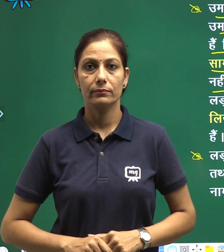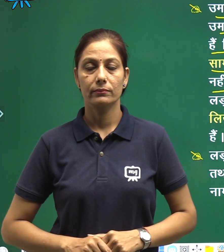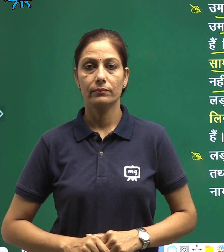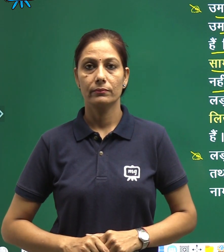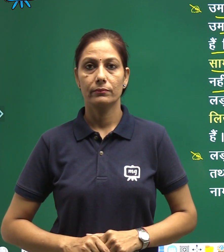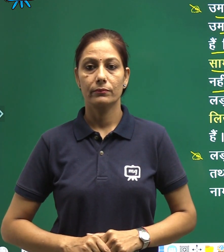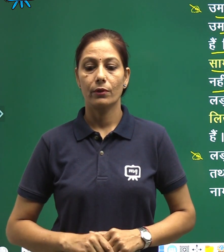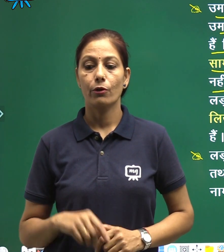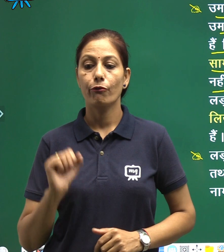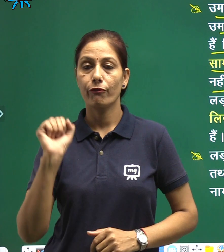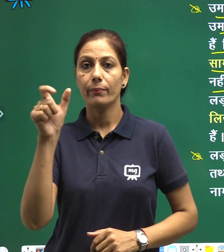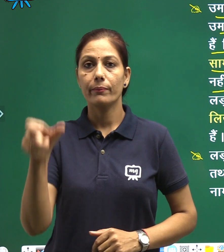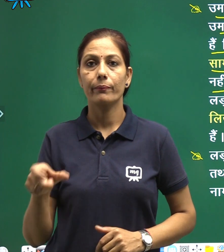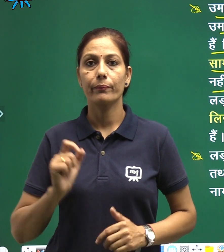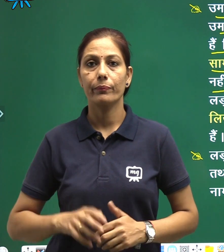वे